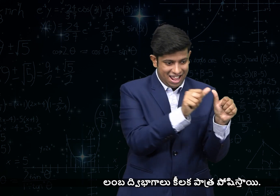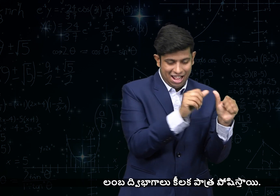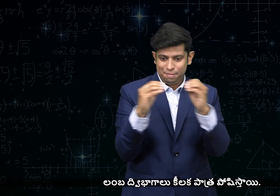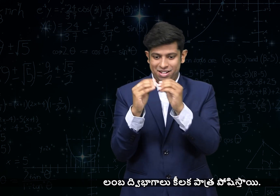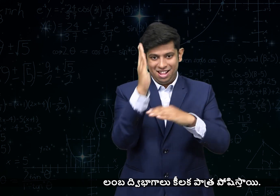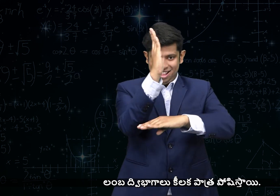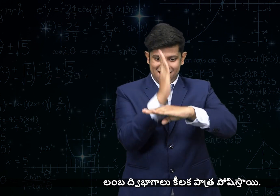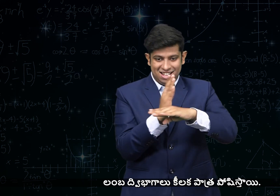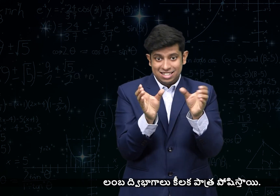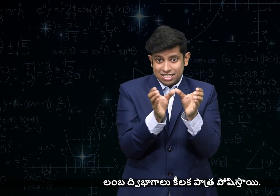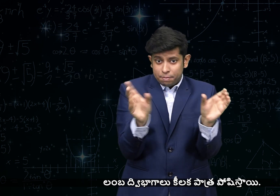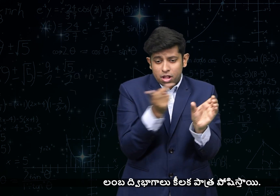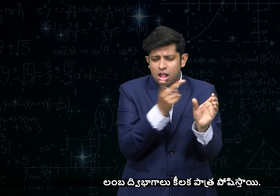పోషిస్తాయి.